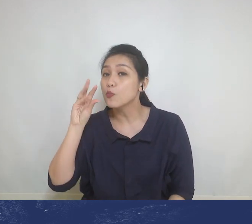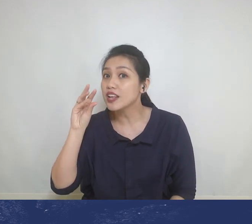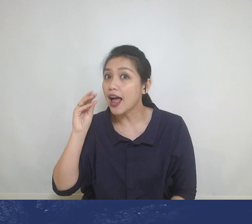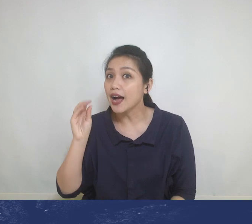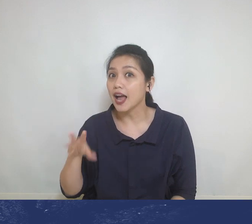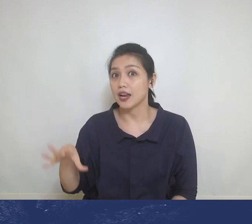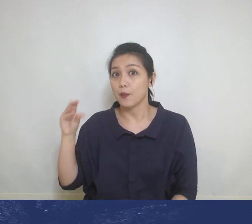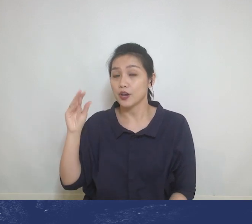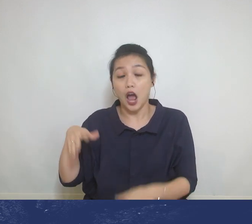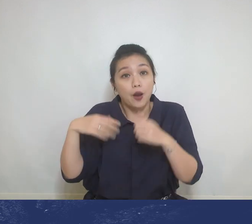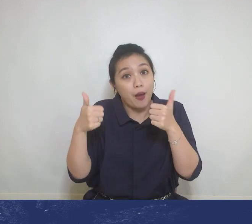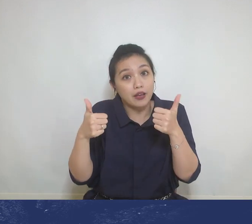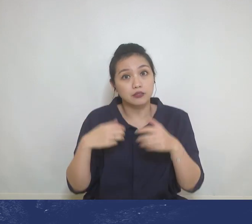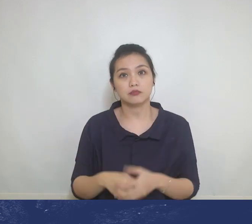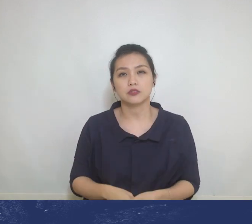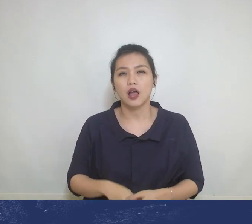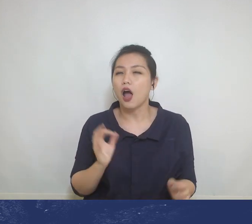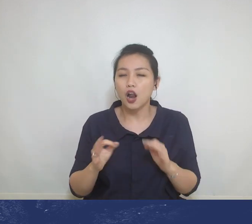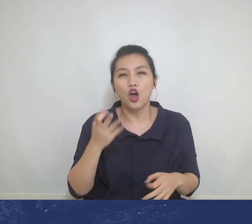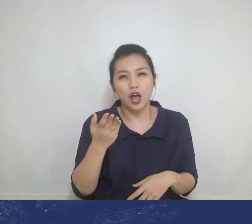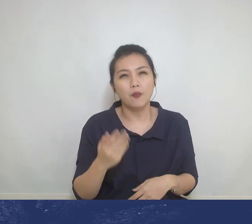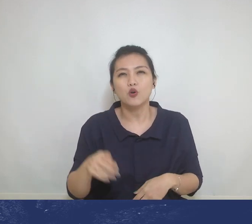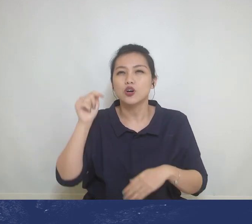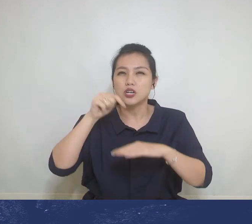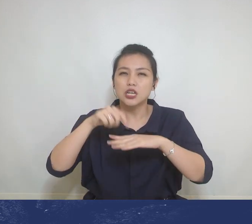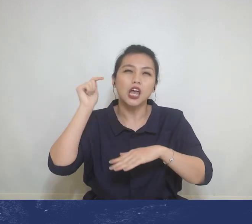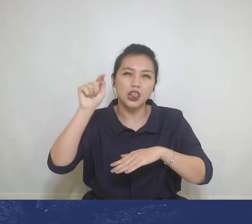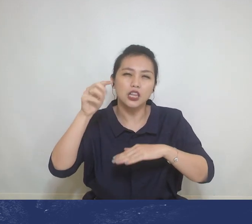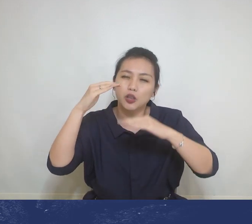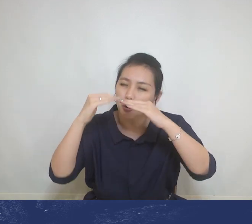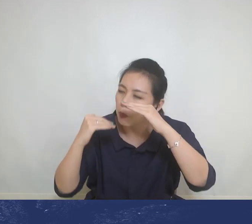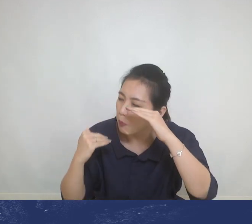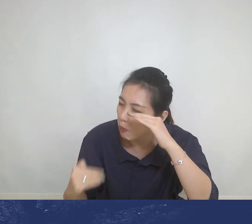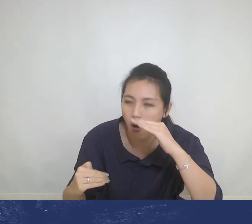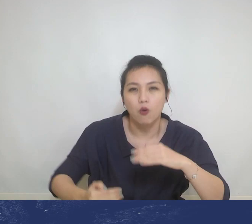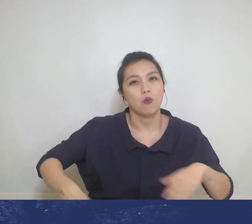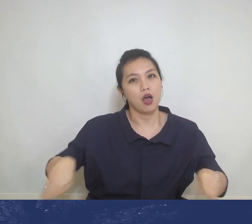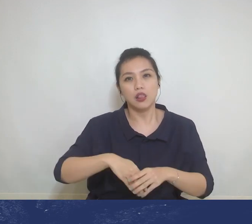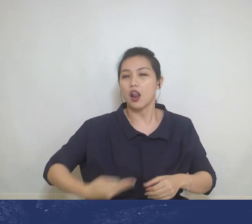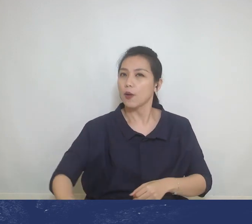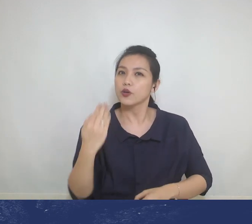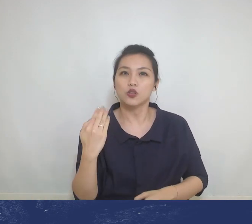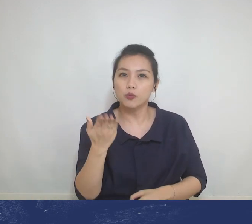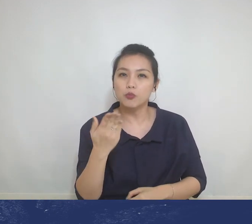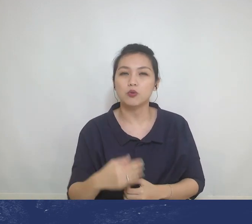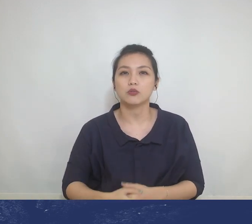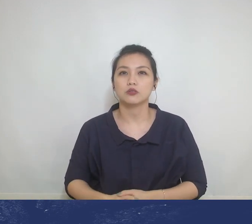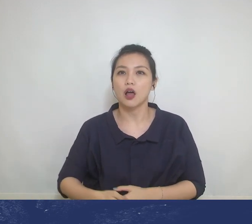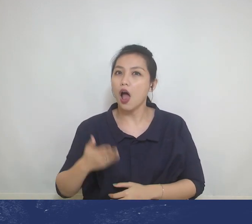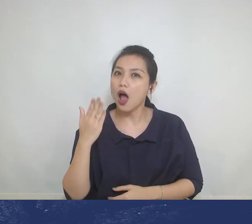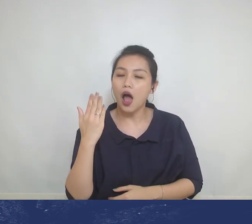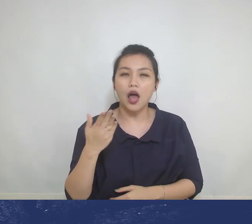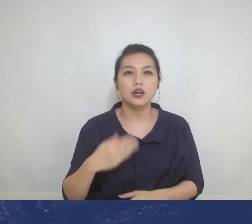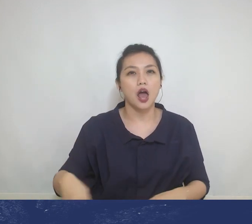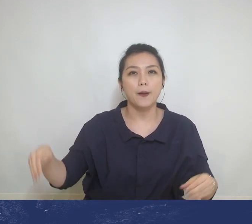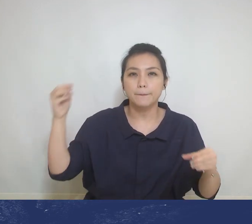Anda. Kalau hari ini Anda berada di dalam the bottom of your life, kalau hari ini Anda berada di titik terbawah di dalam kehidupan Anda, Anda